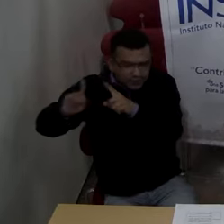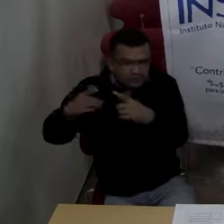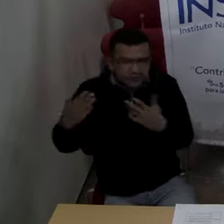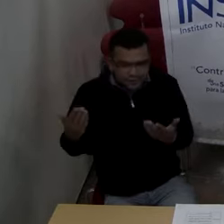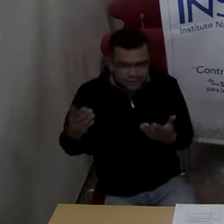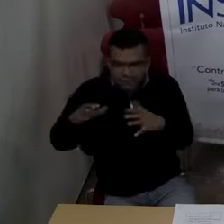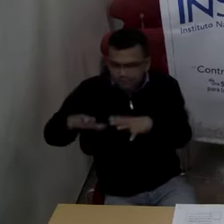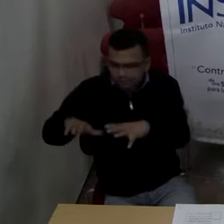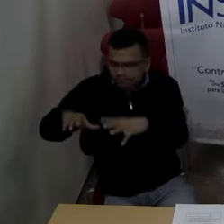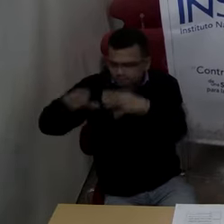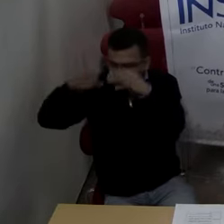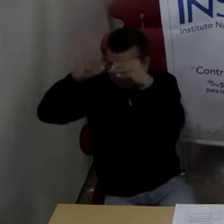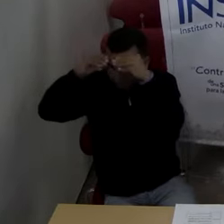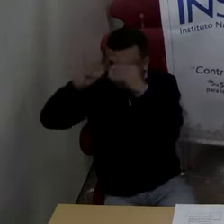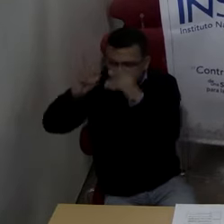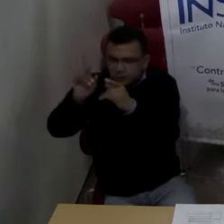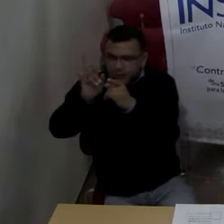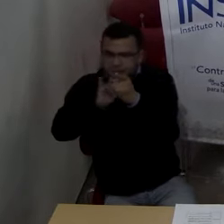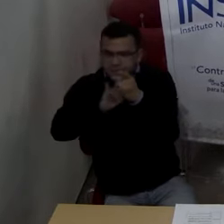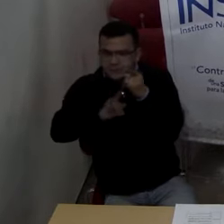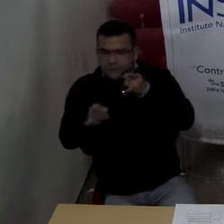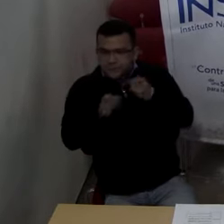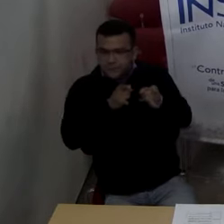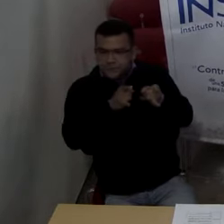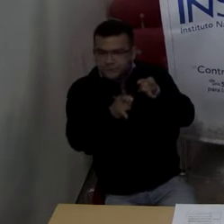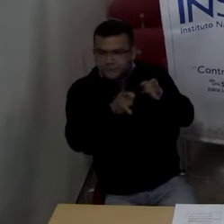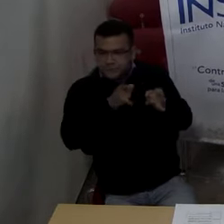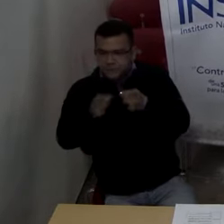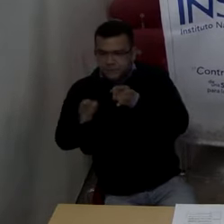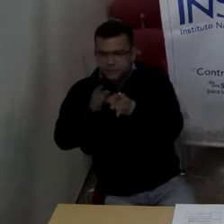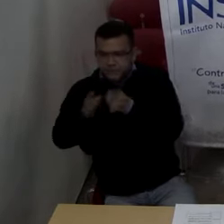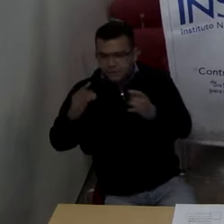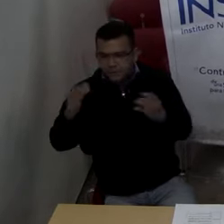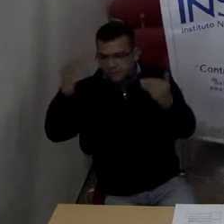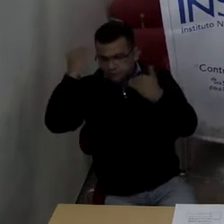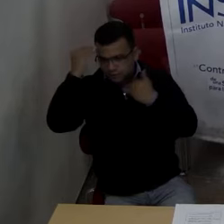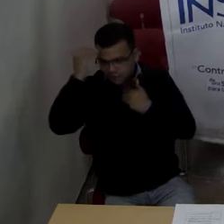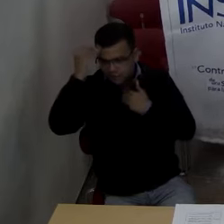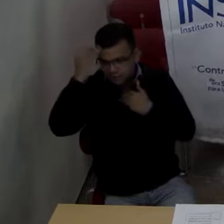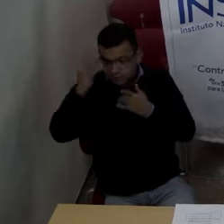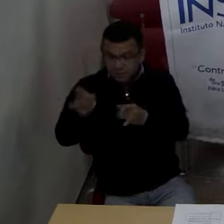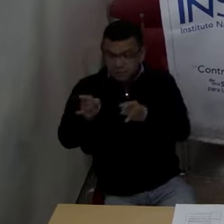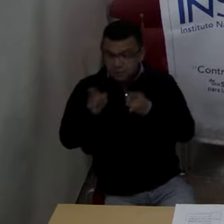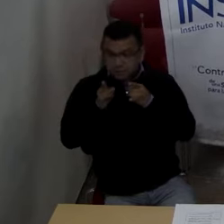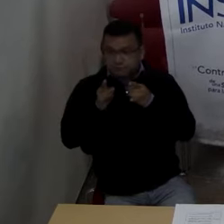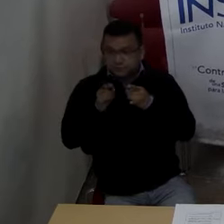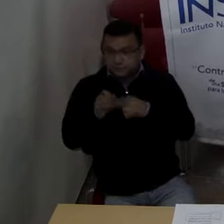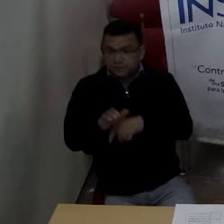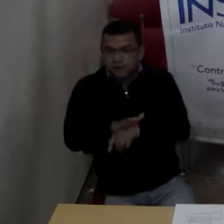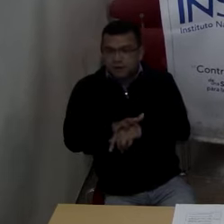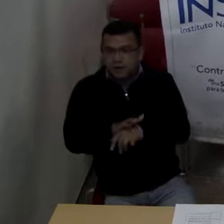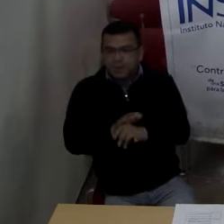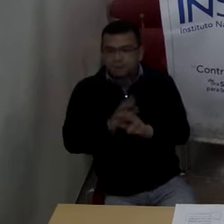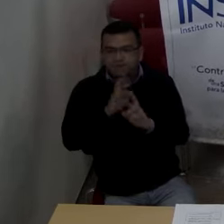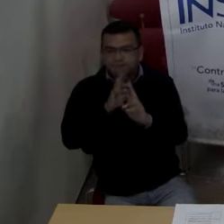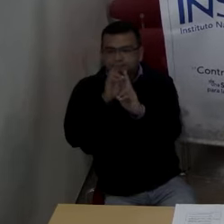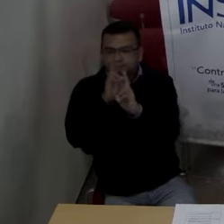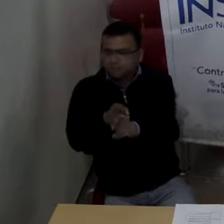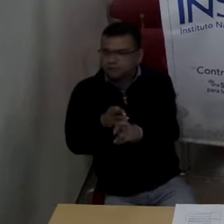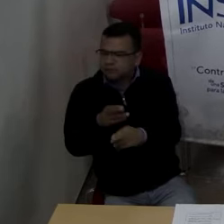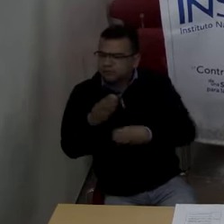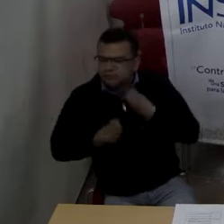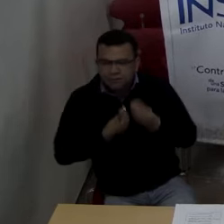otra manera las respuestas motoras voluntarias a esa percepción sonora.